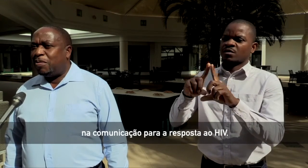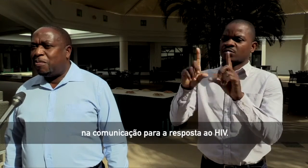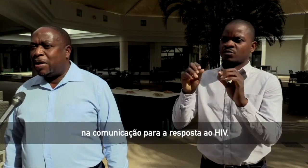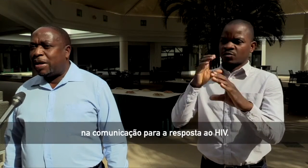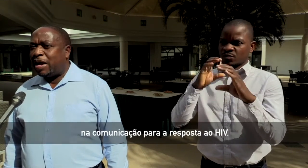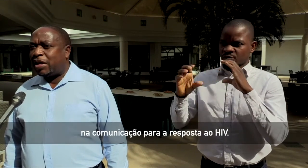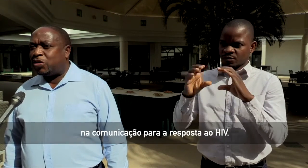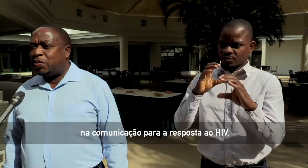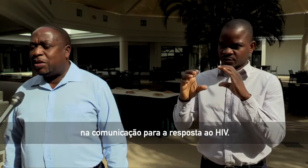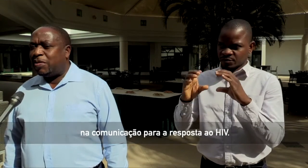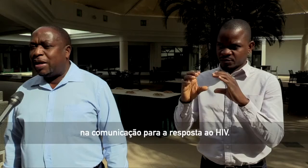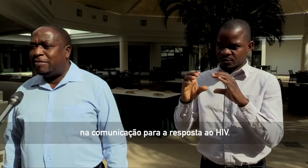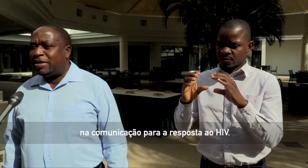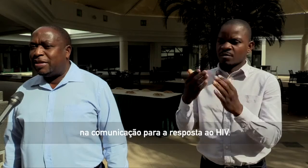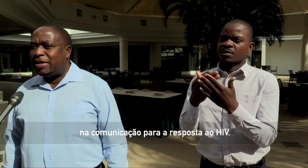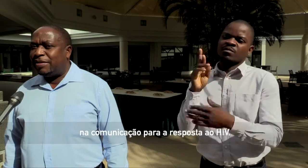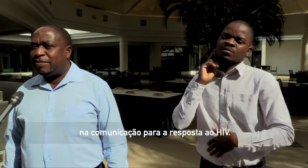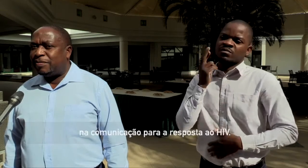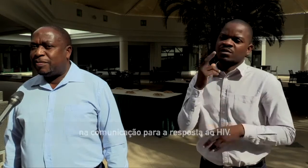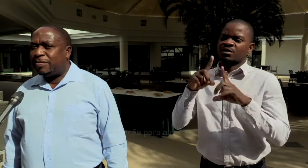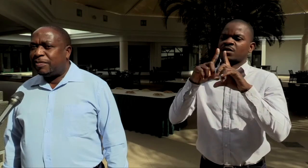para a resposta ao HIV.